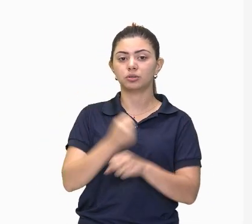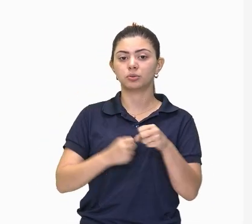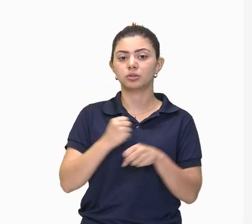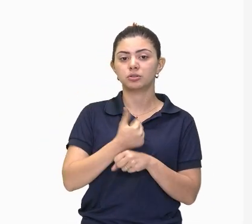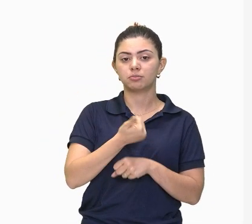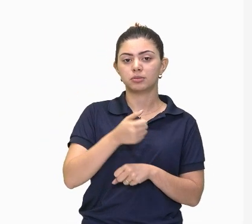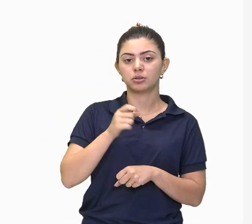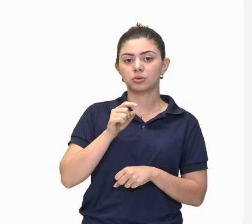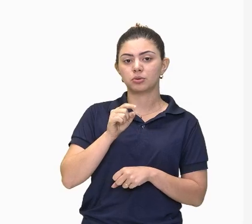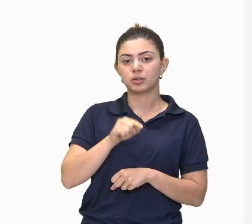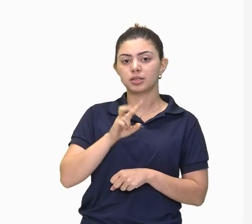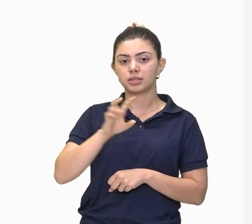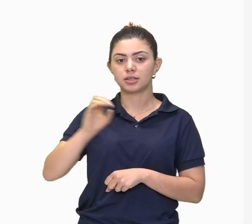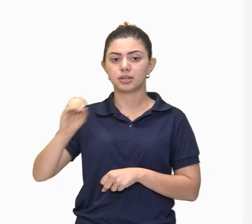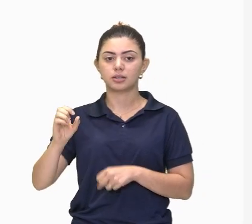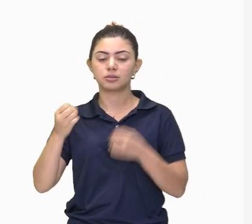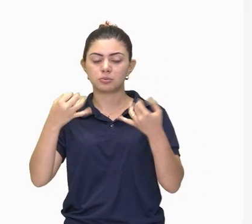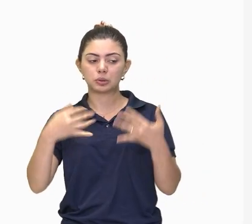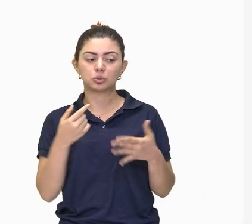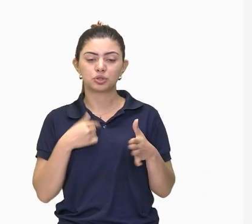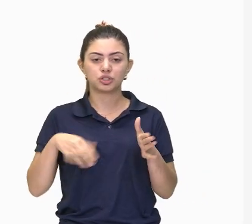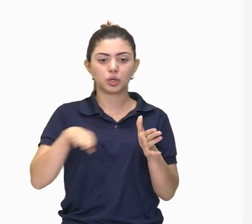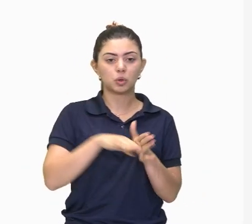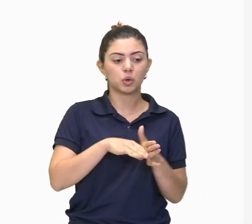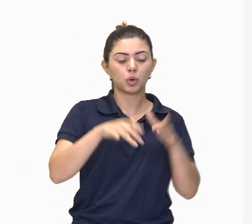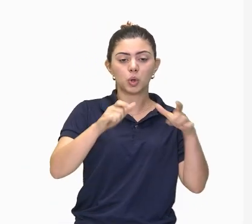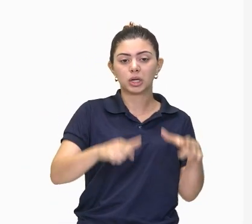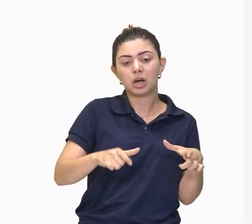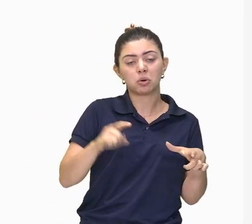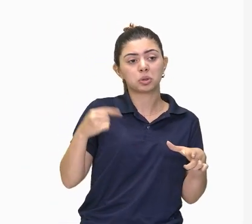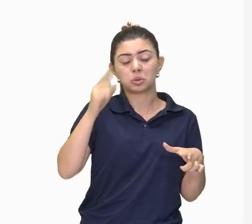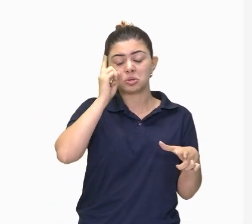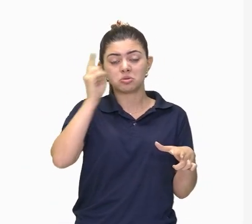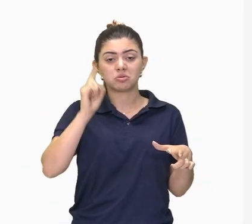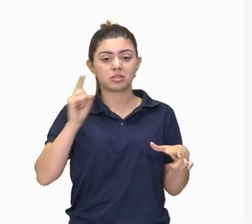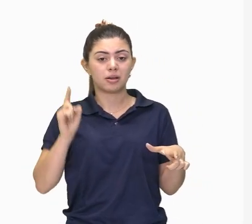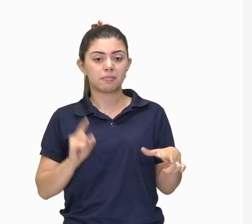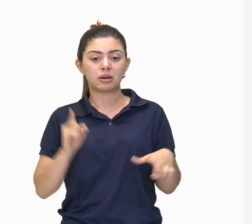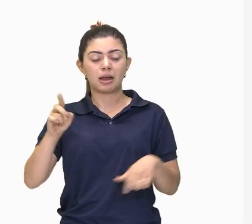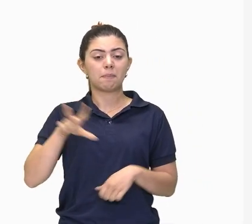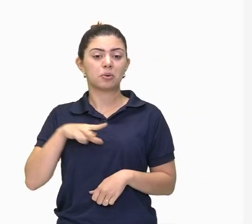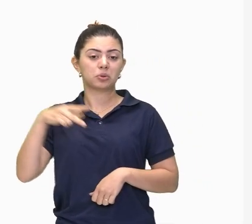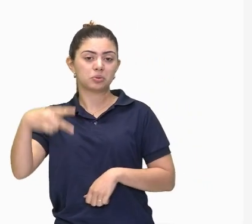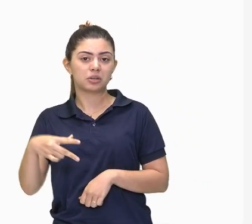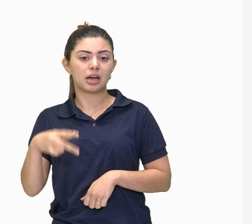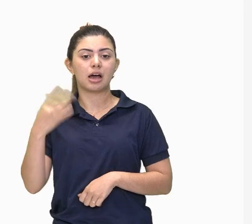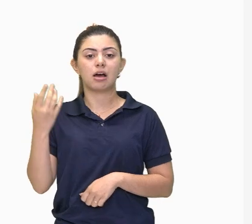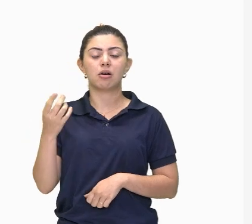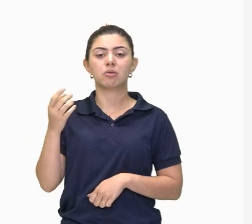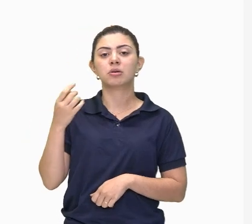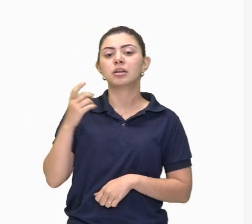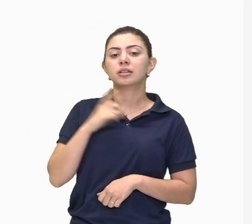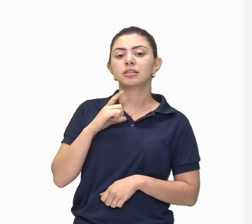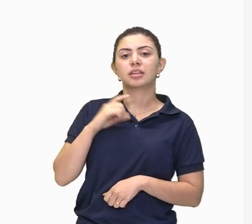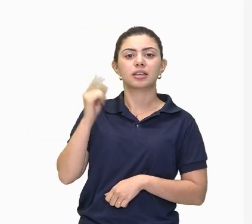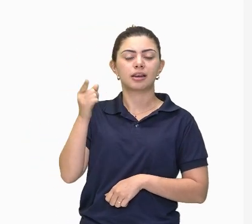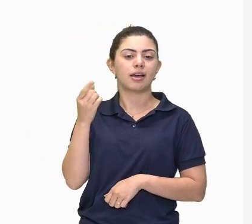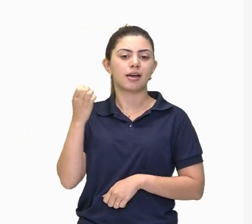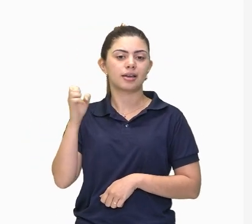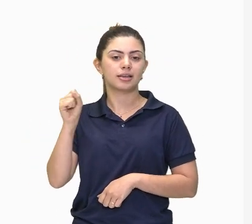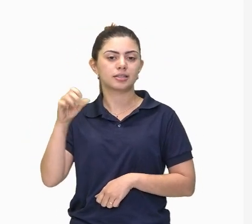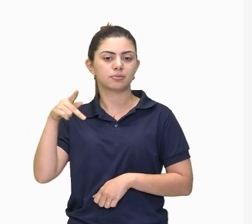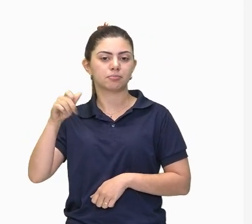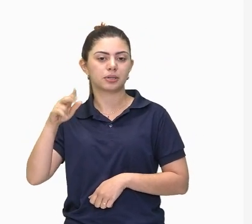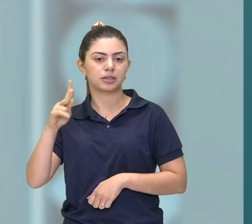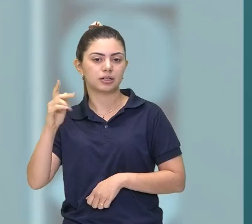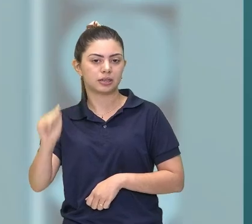um local completamente desconhecido pelos reinos da Espanha e de Portugal, ou seja, o nosso Brasil.